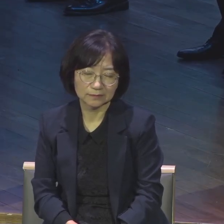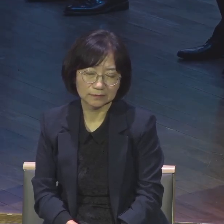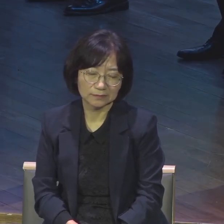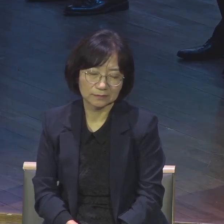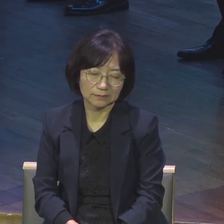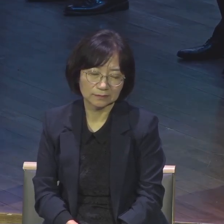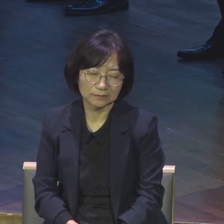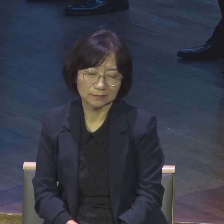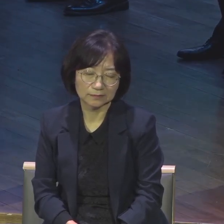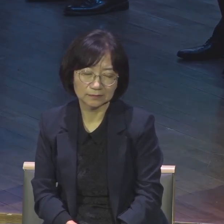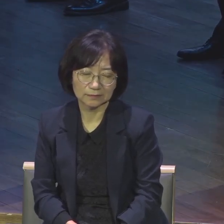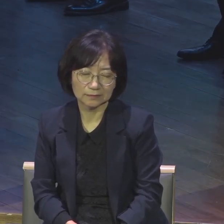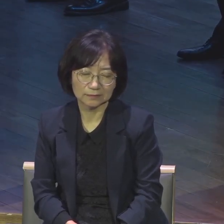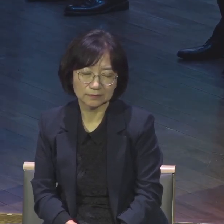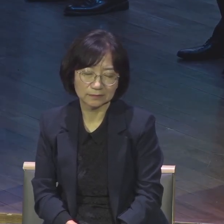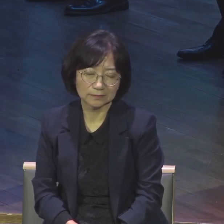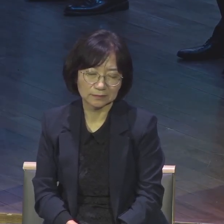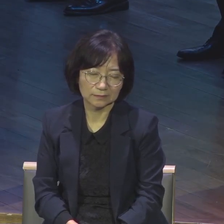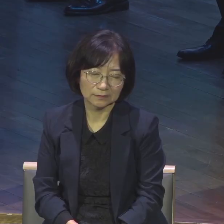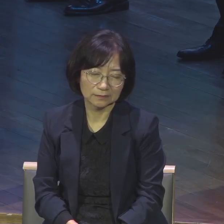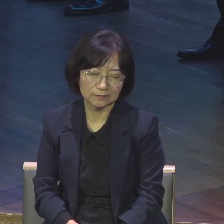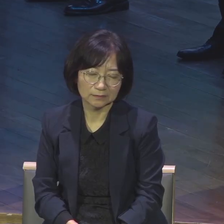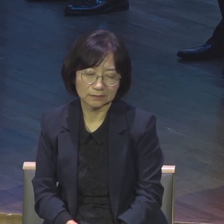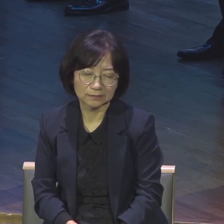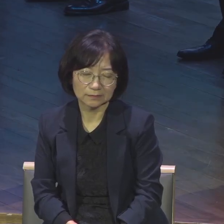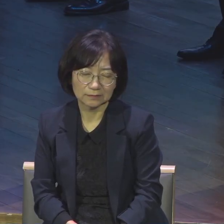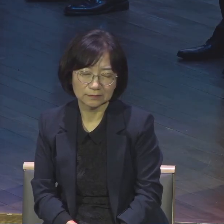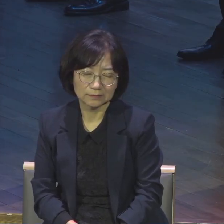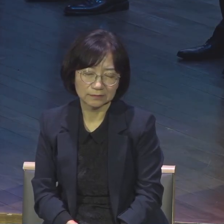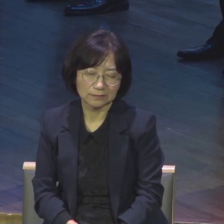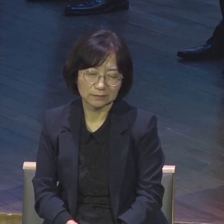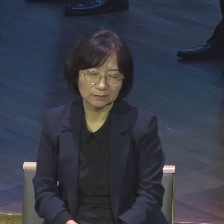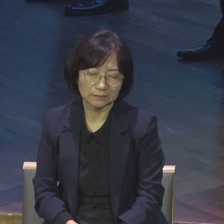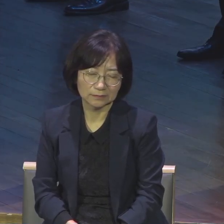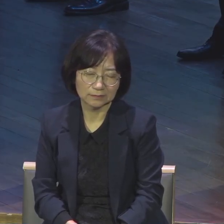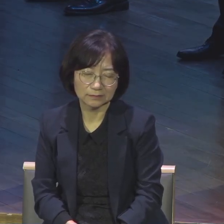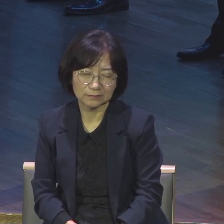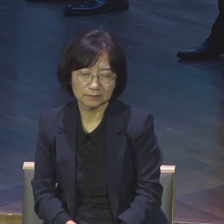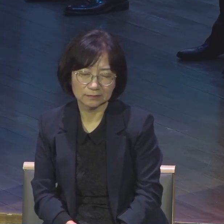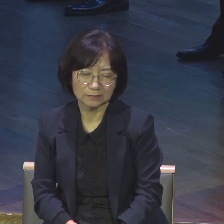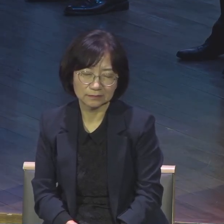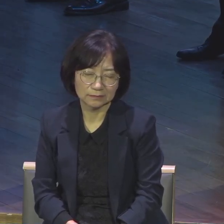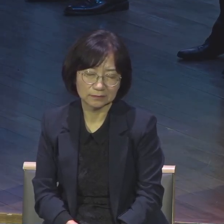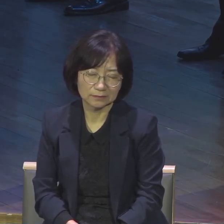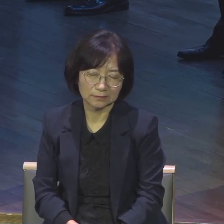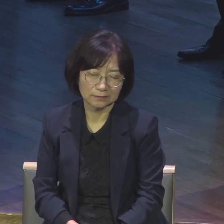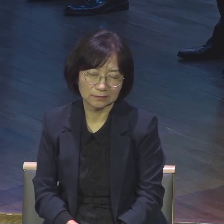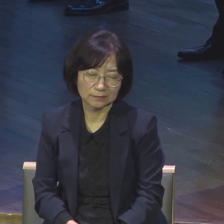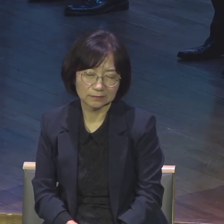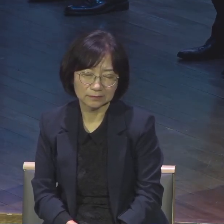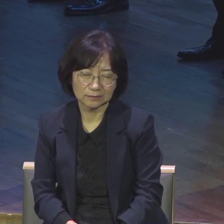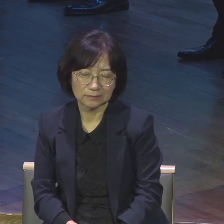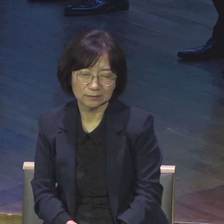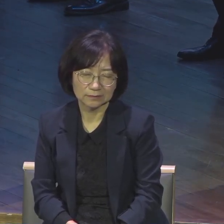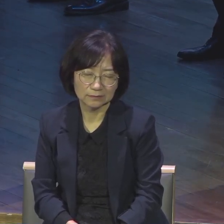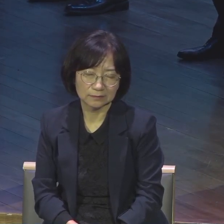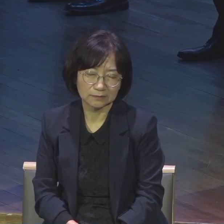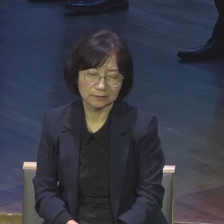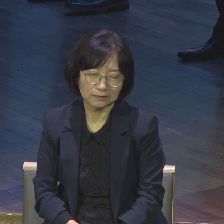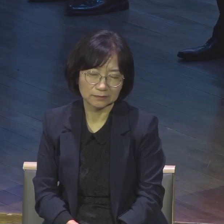하나님 영적으로 문제가 있습니까? 육신적인 질병이 있습니까? 하나님께서 이 시간을 회복시켜